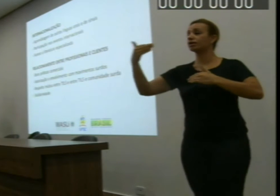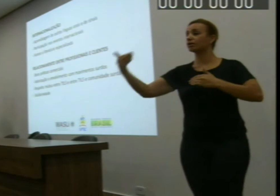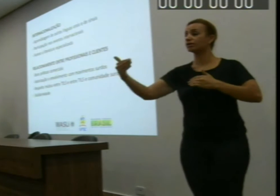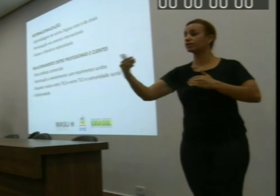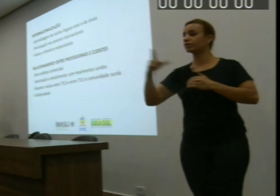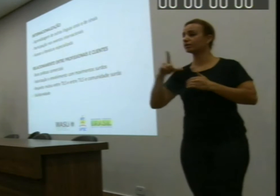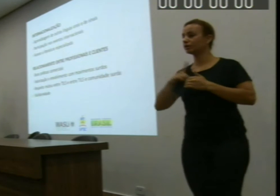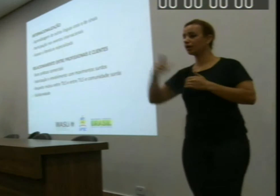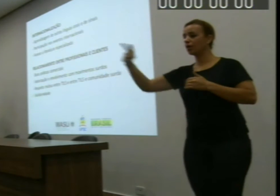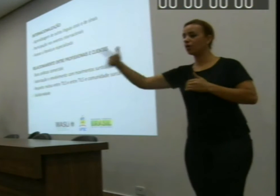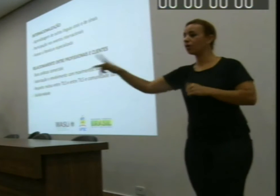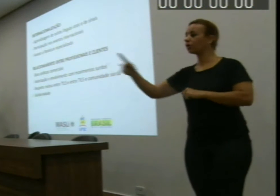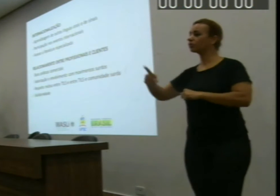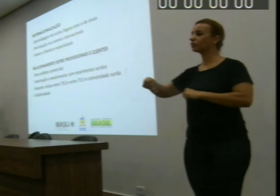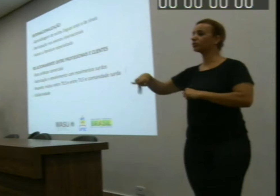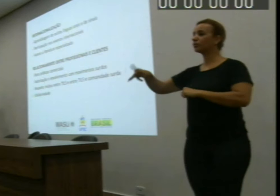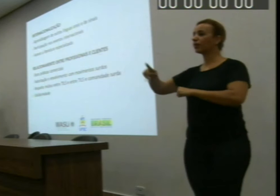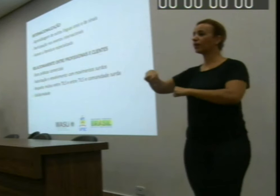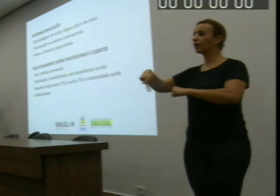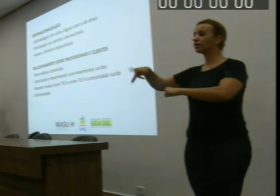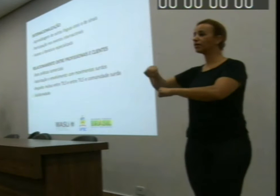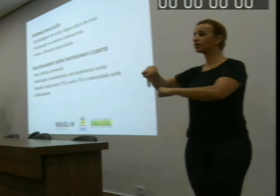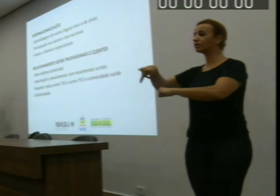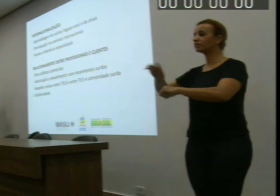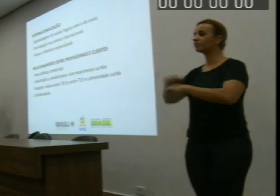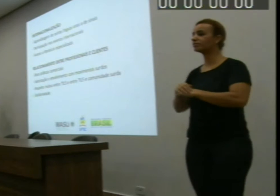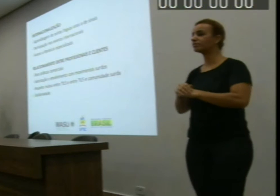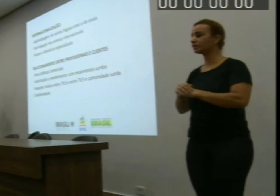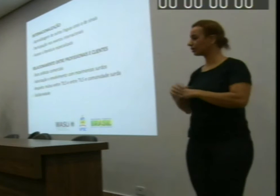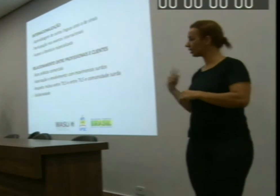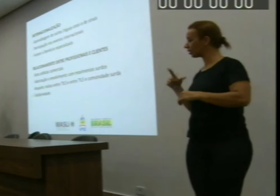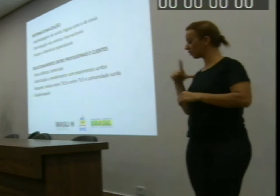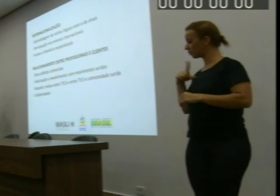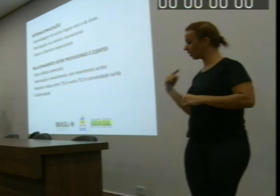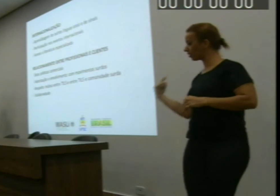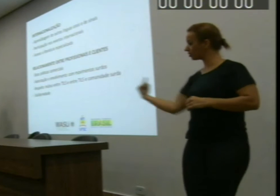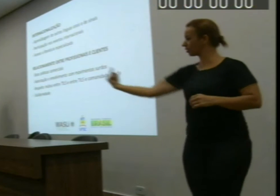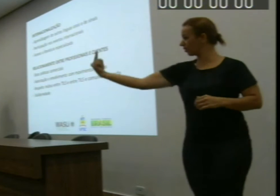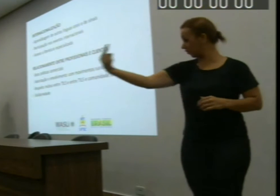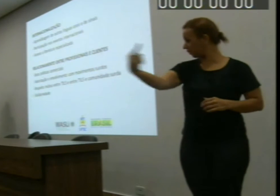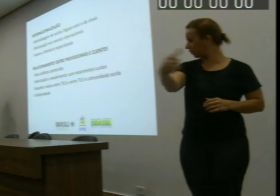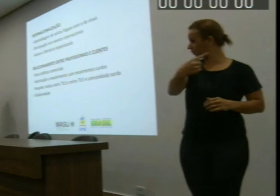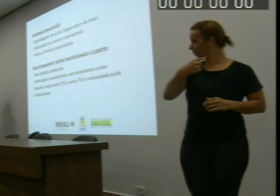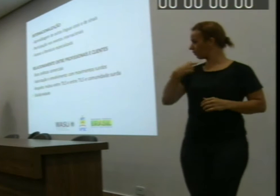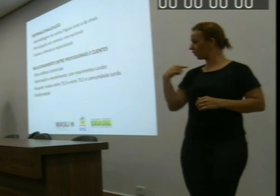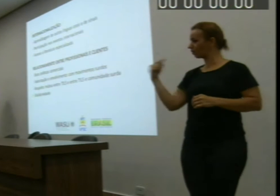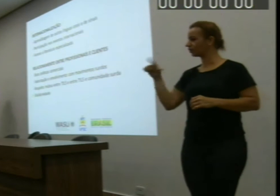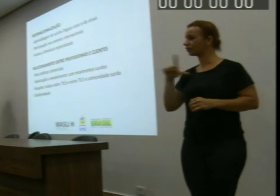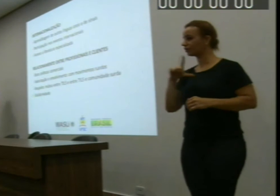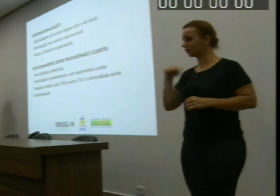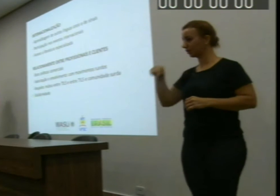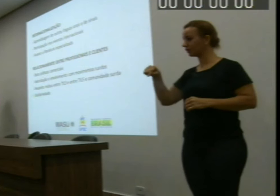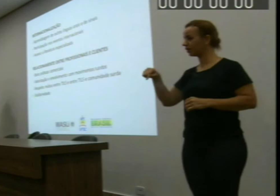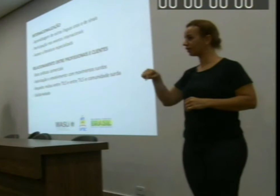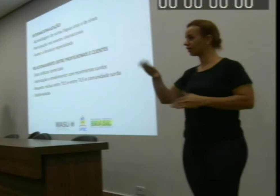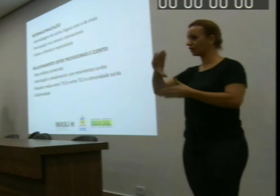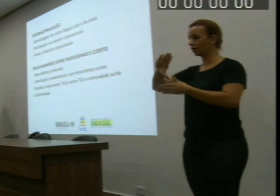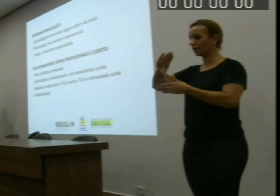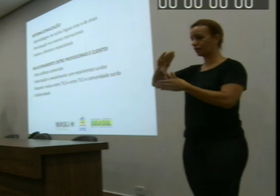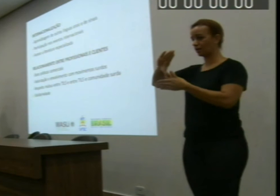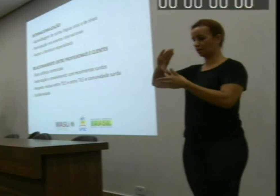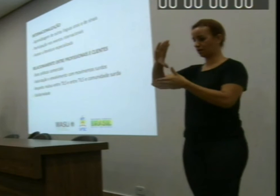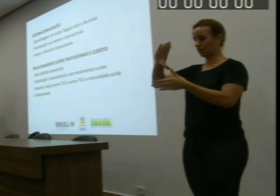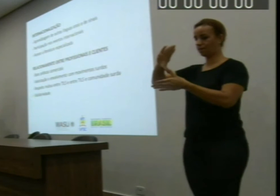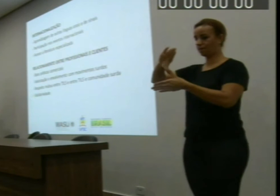internacionalização Porque hoje a gente tem países ao redor de nós especialmente aqui na América do Sul na América Latina que